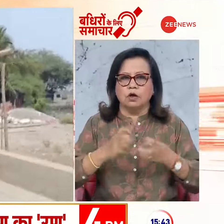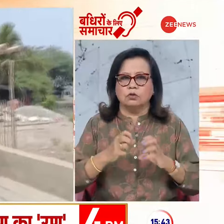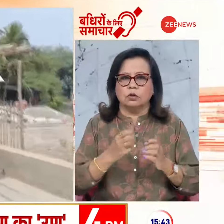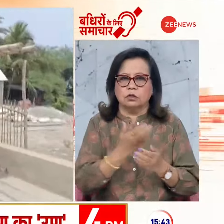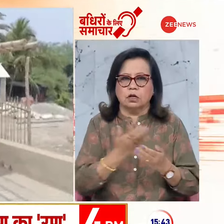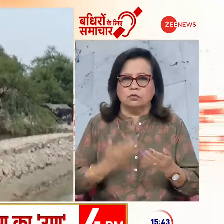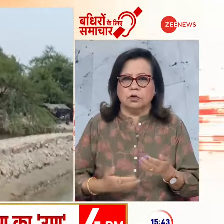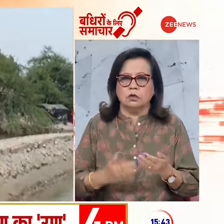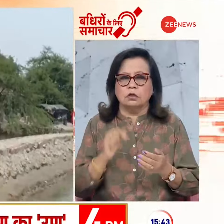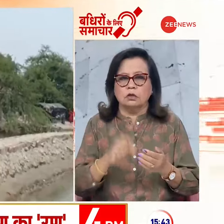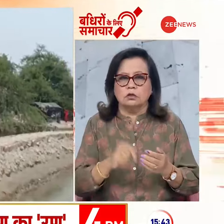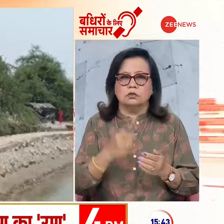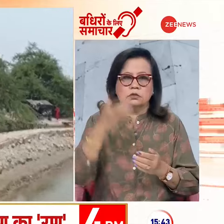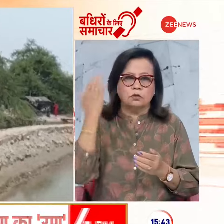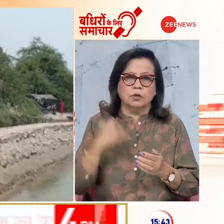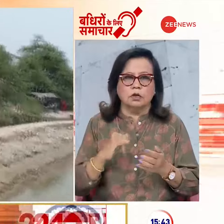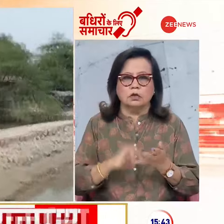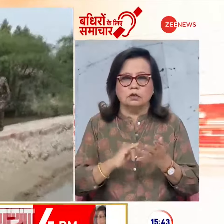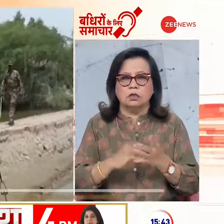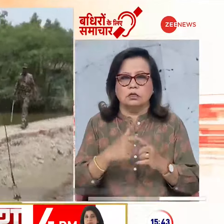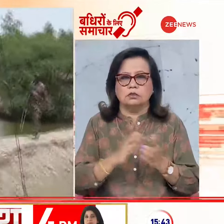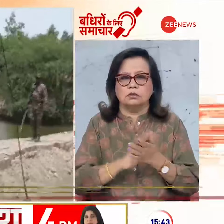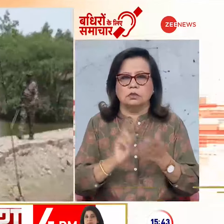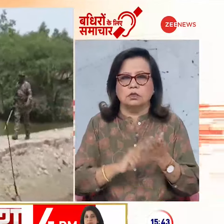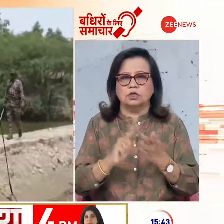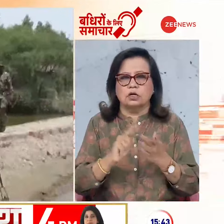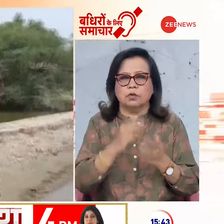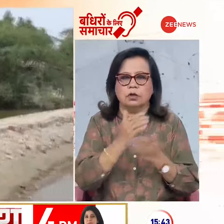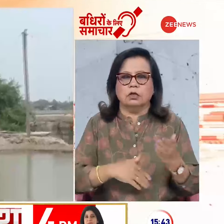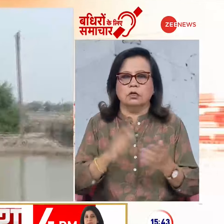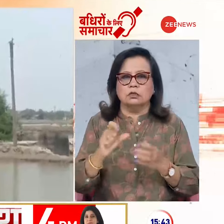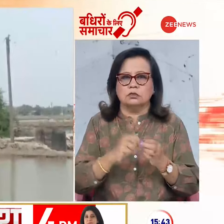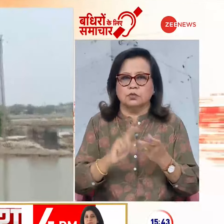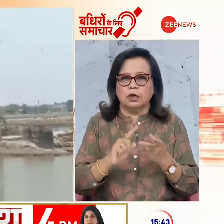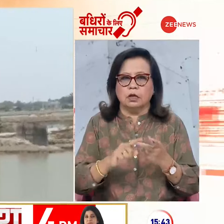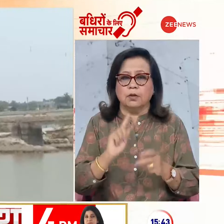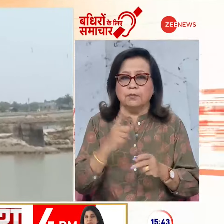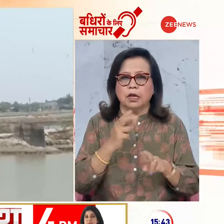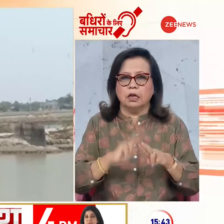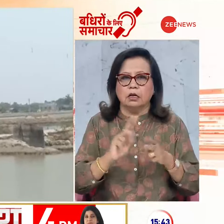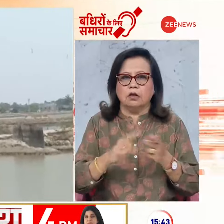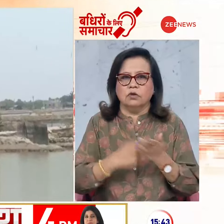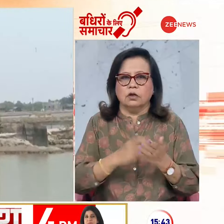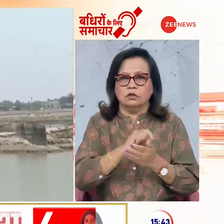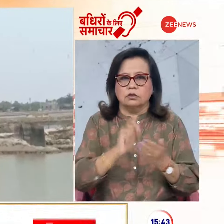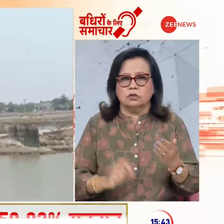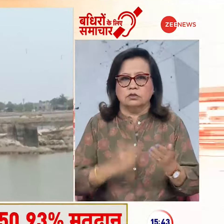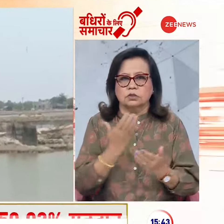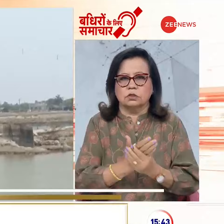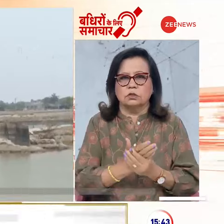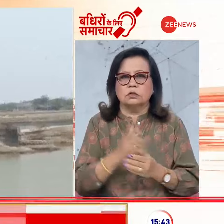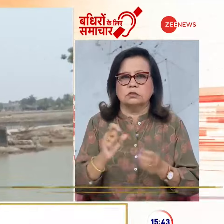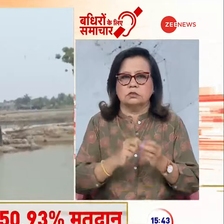बारूद और हथियार बरामद किए गए। इससे पहले संदेशखाली मामले में सीबीआई ने पहली एफआईआर